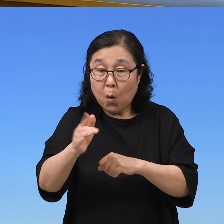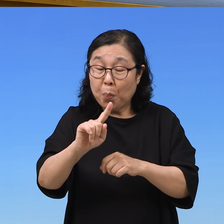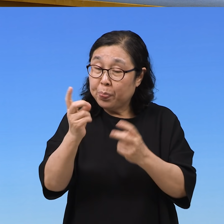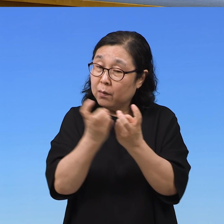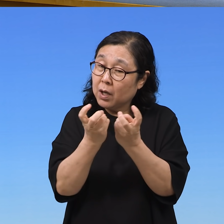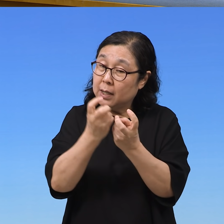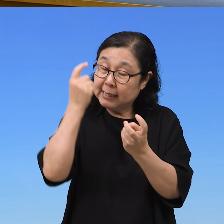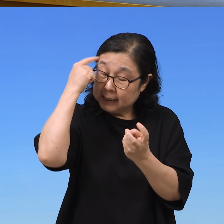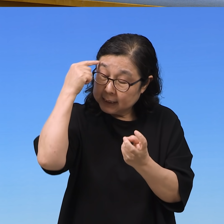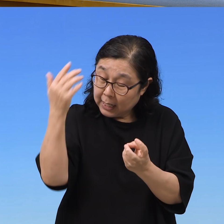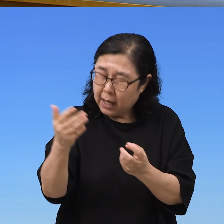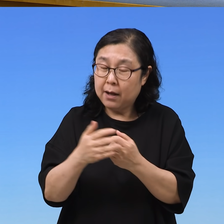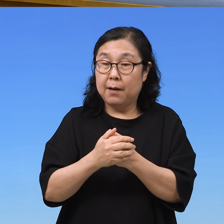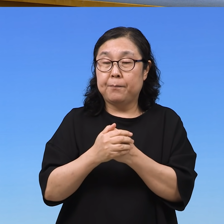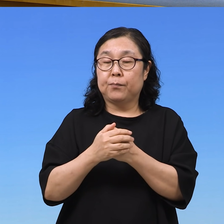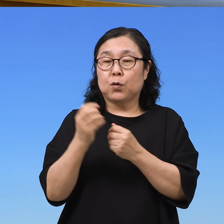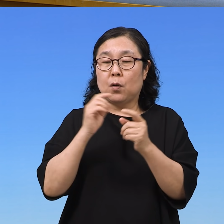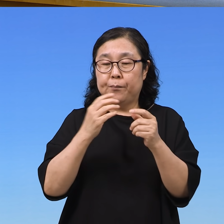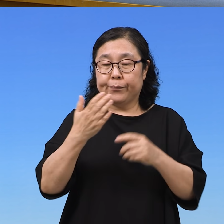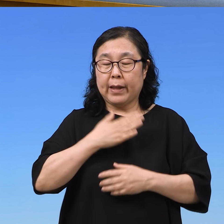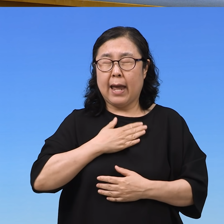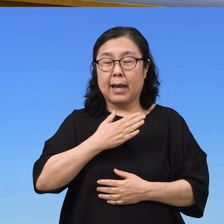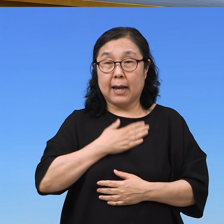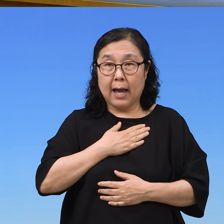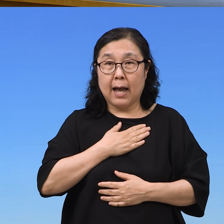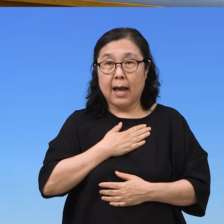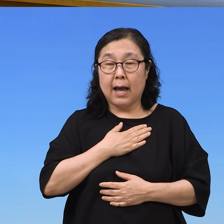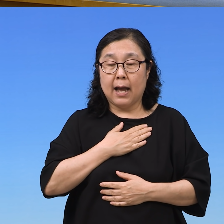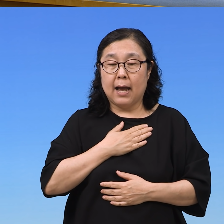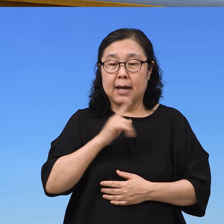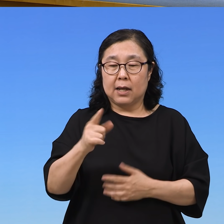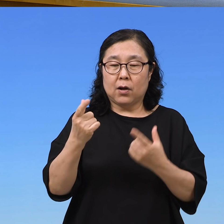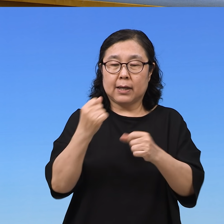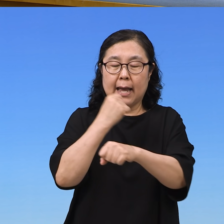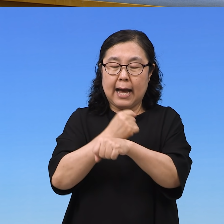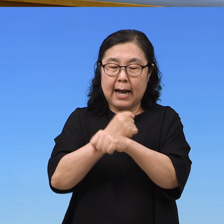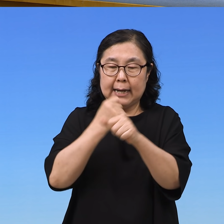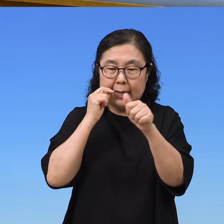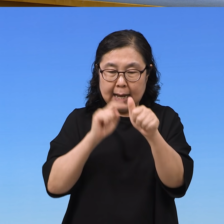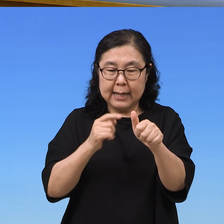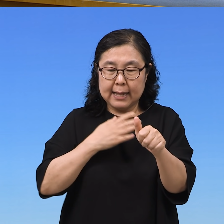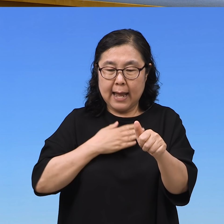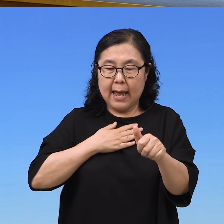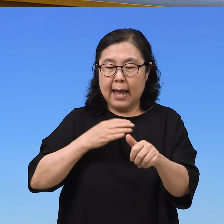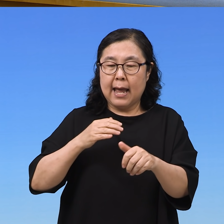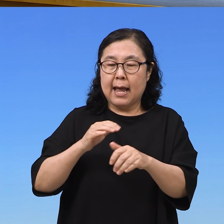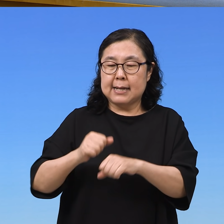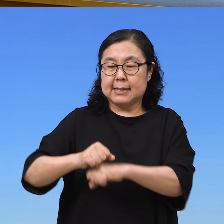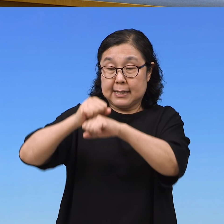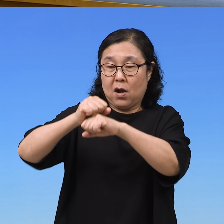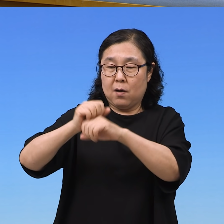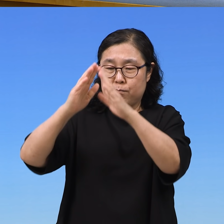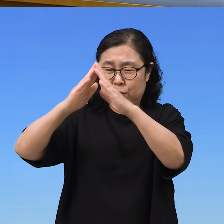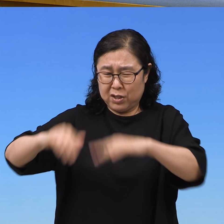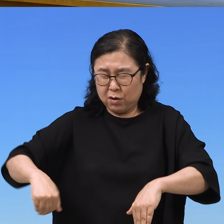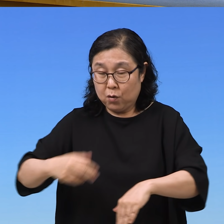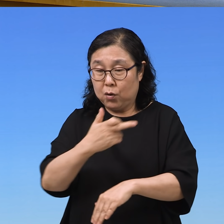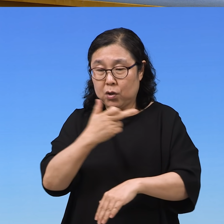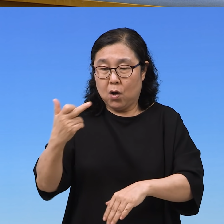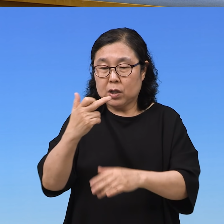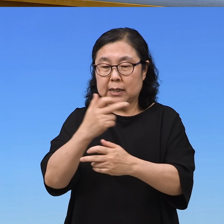어찌할까 하고, 그 다음부터 보십시오. 또 이르되 내가 이렇게 하리라. 내 곡간은